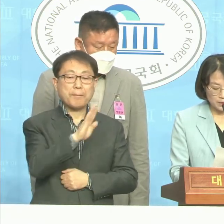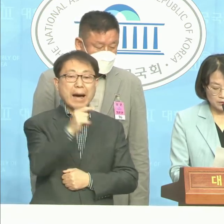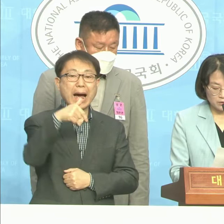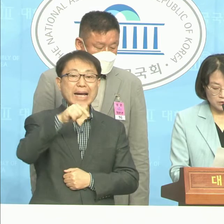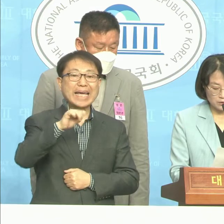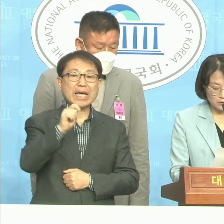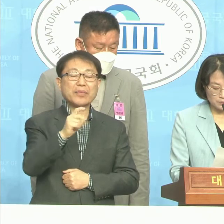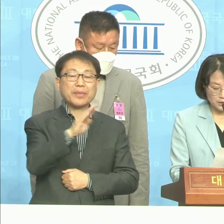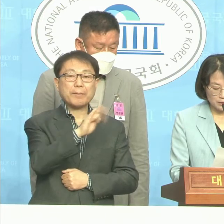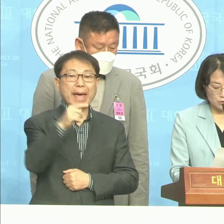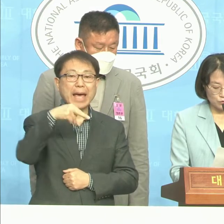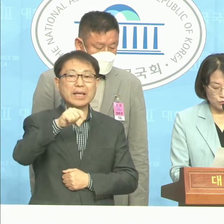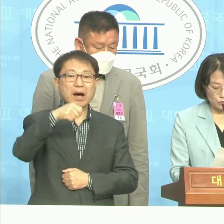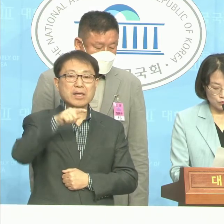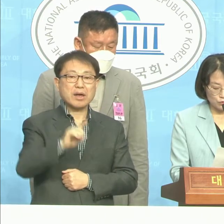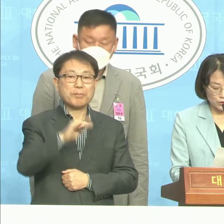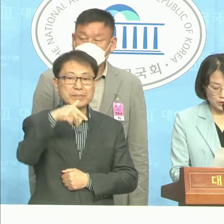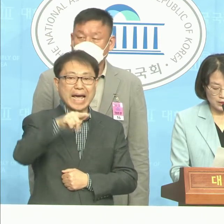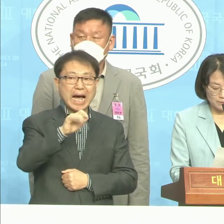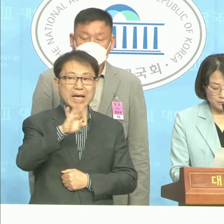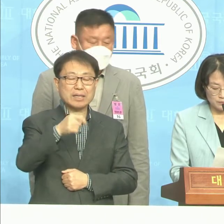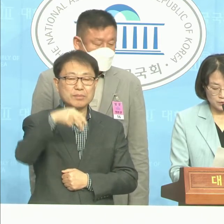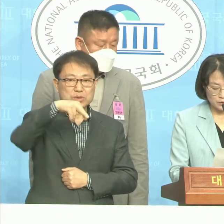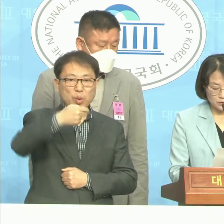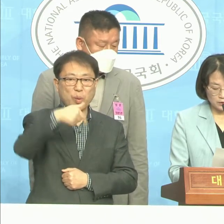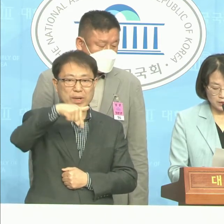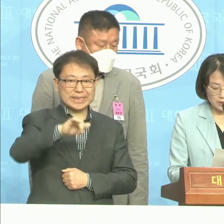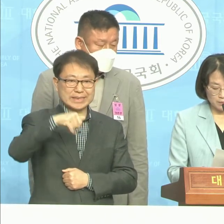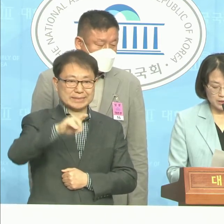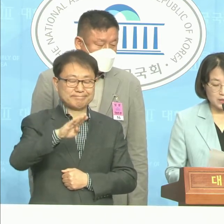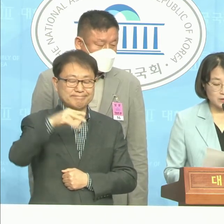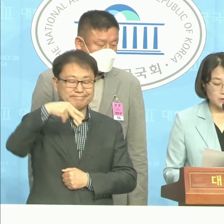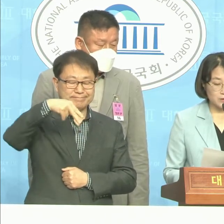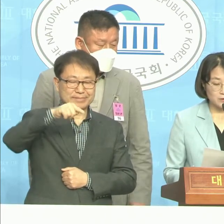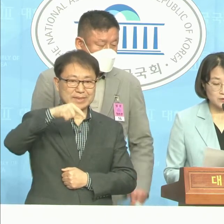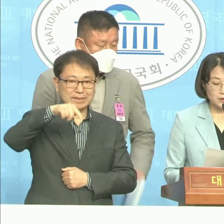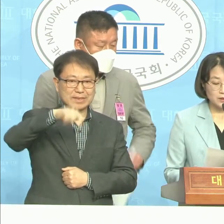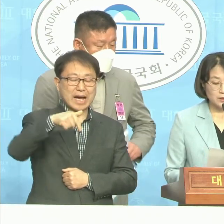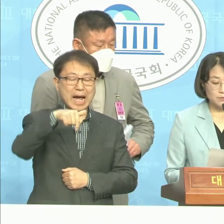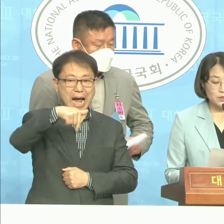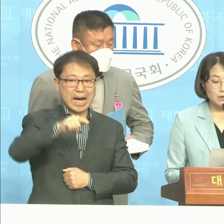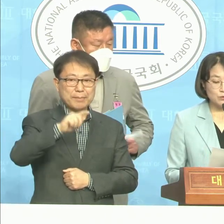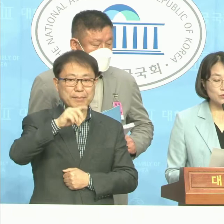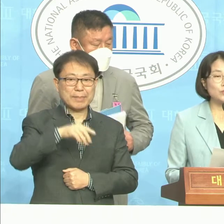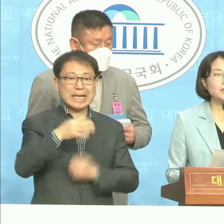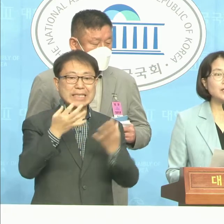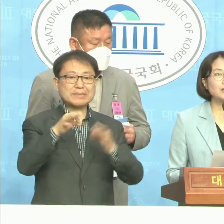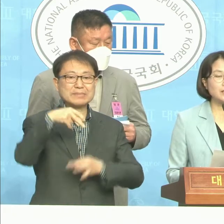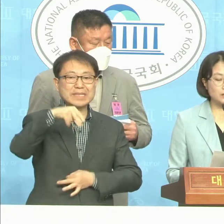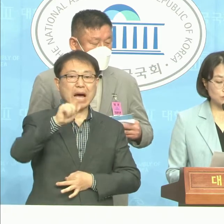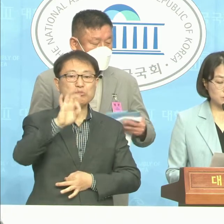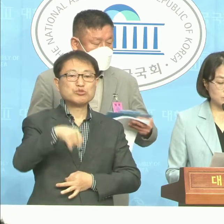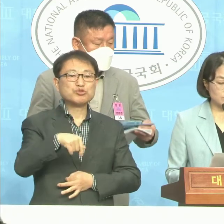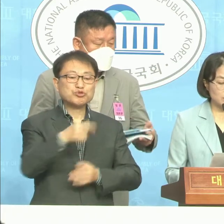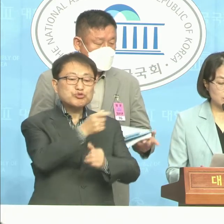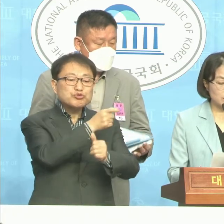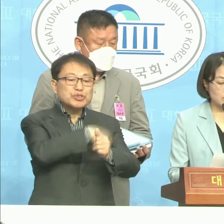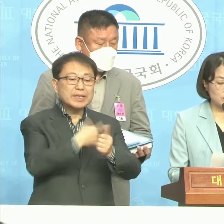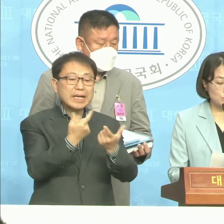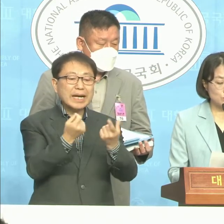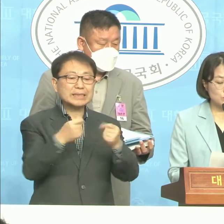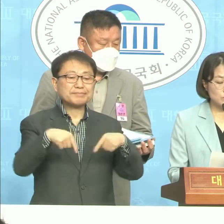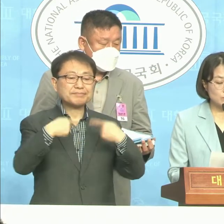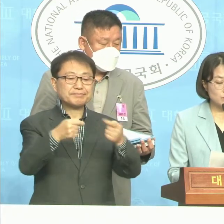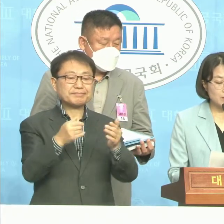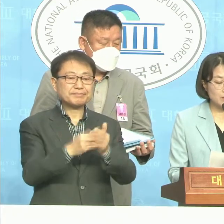대 성 섭 장영수 성기가 서서 카바 깡 옆 김 사목 위원 함께 해주셨습니다